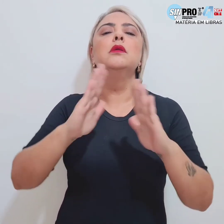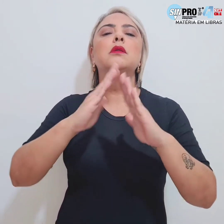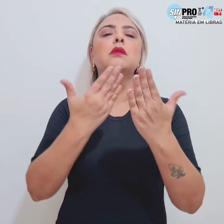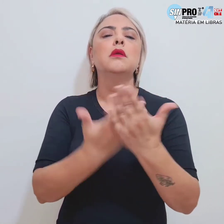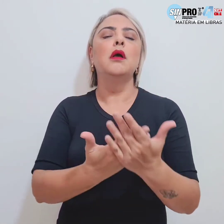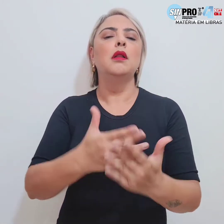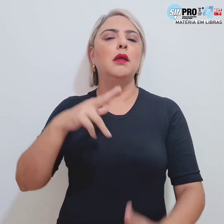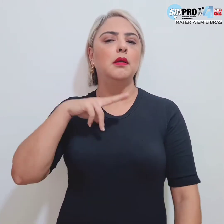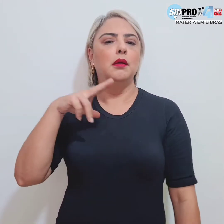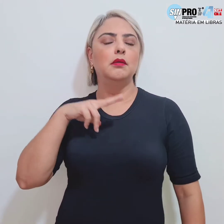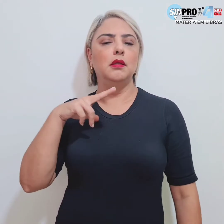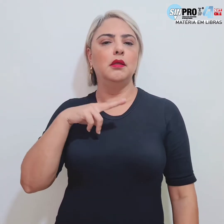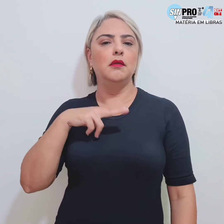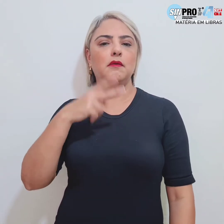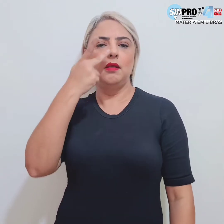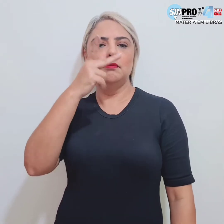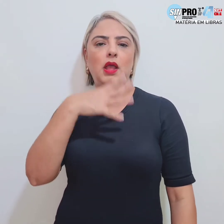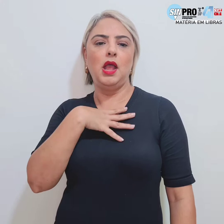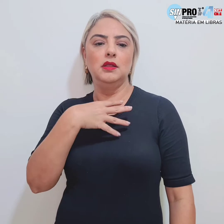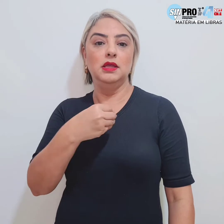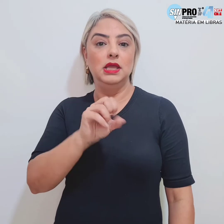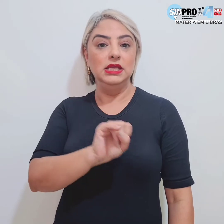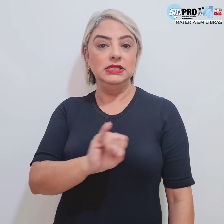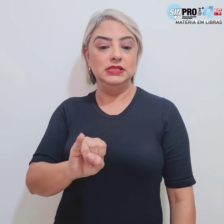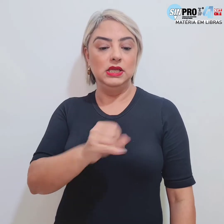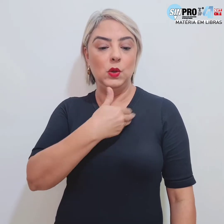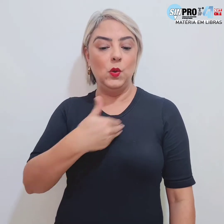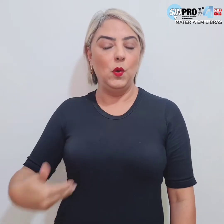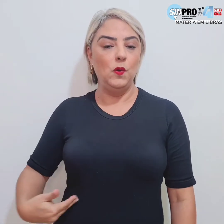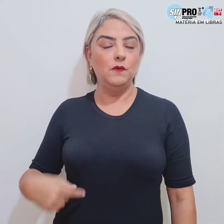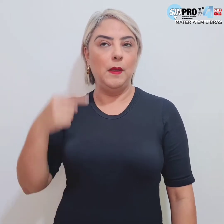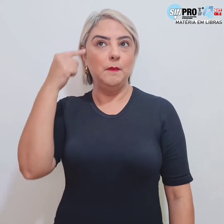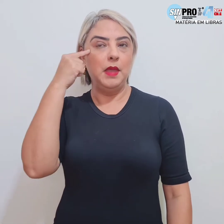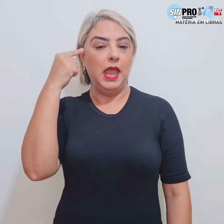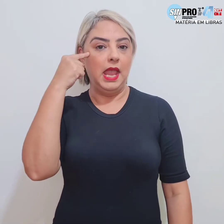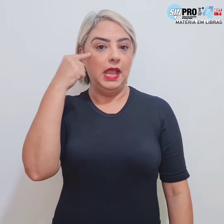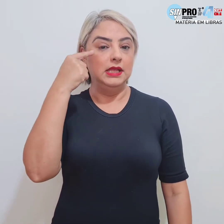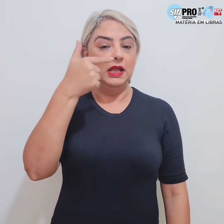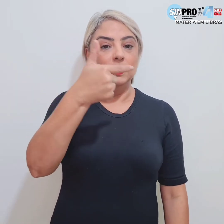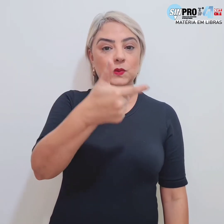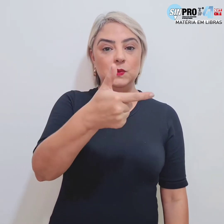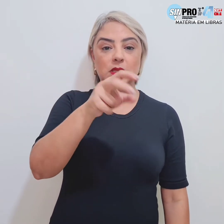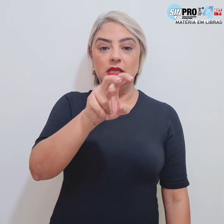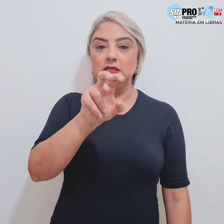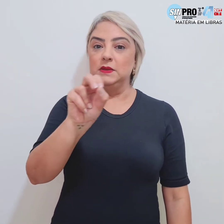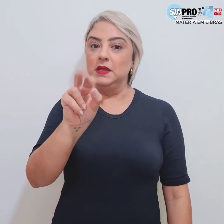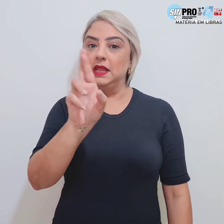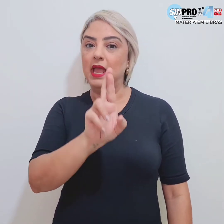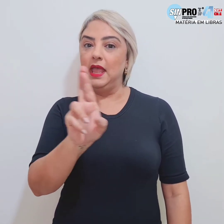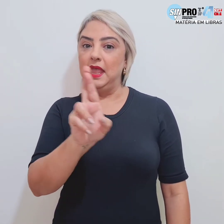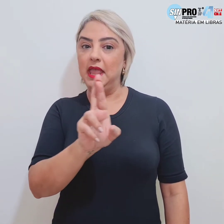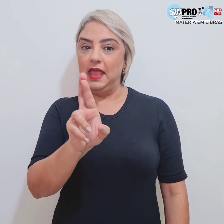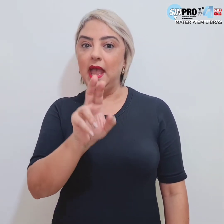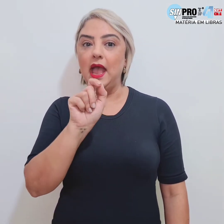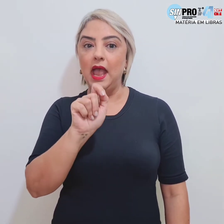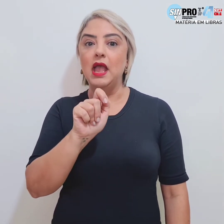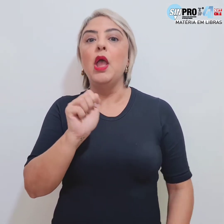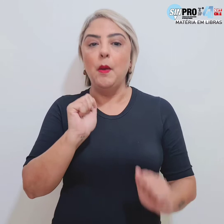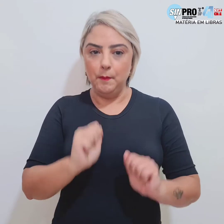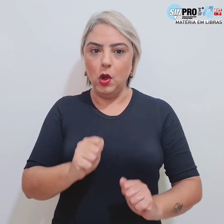para seus filhos. E se o governo acha que R$ 250 é muito para quem passa